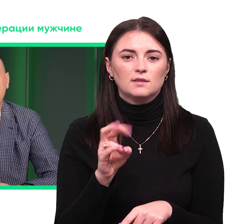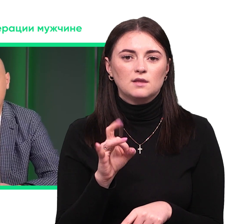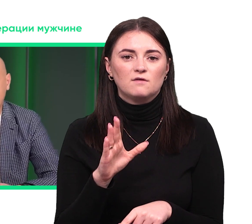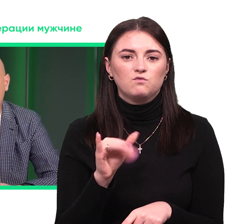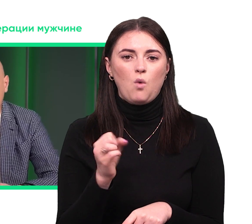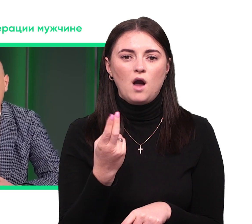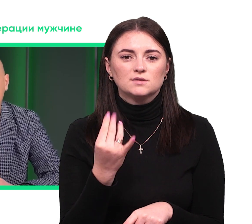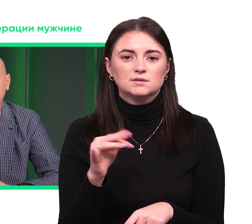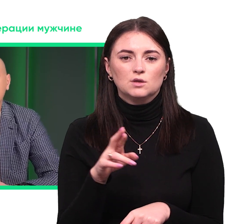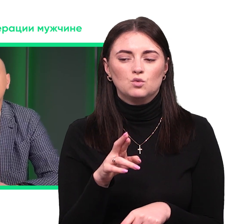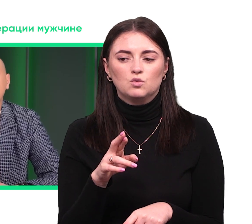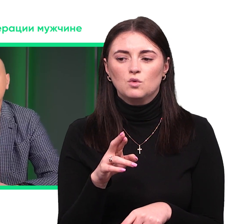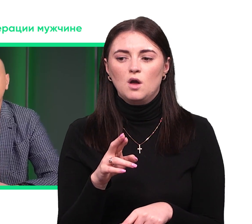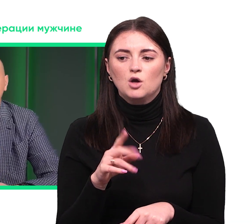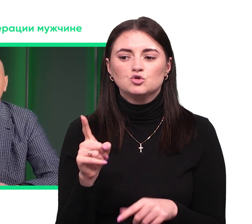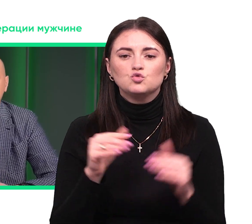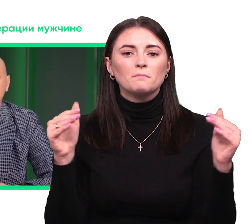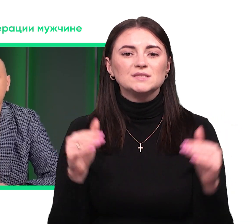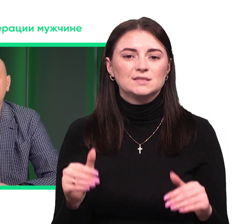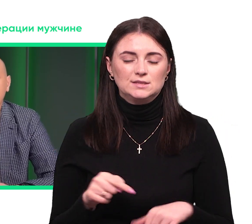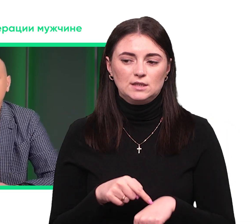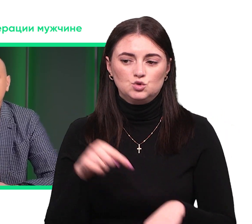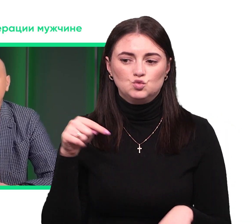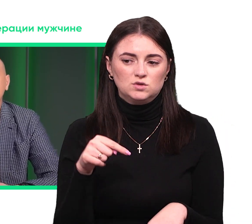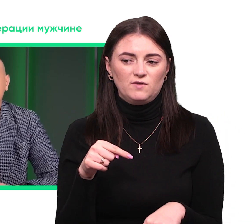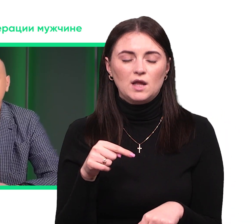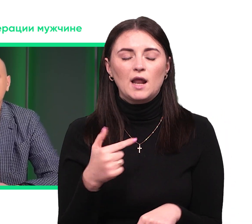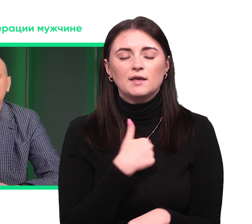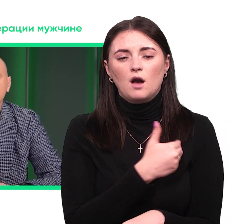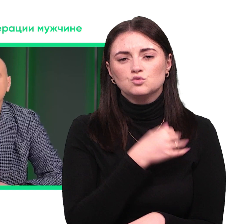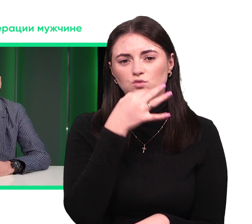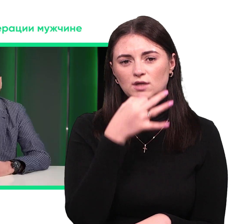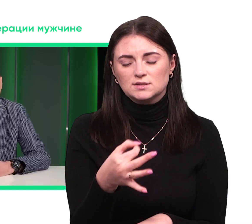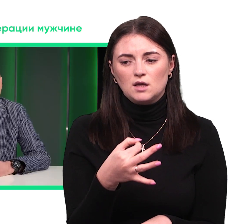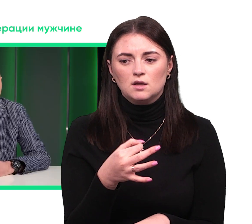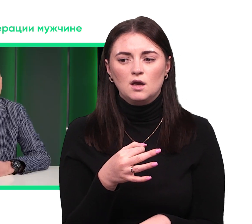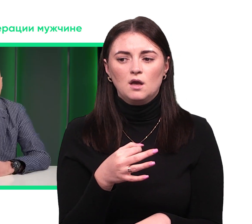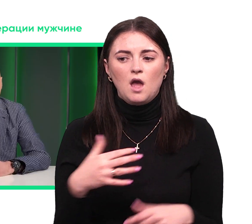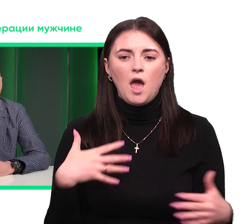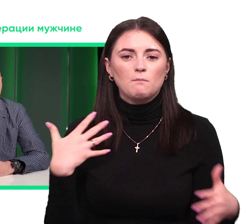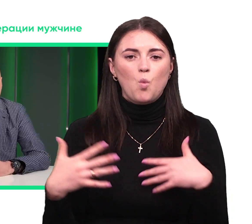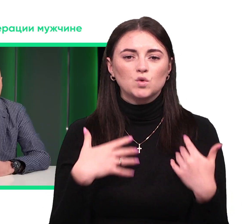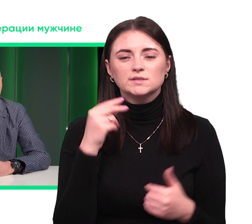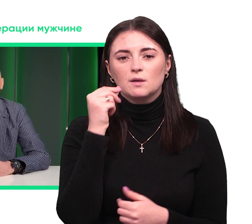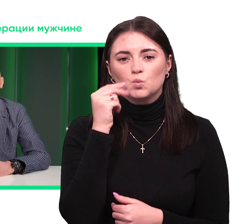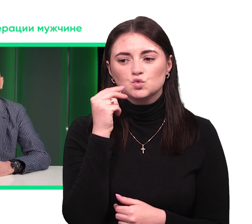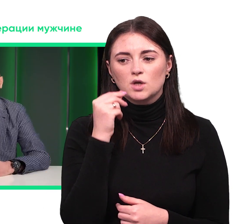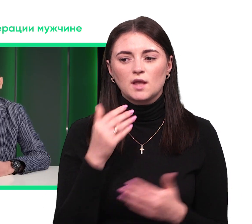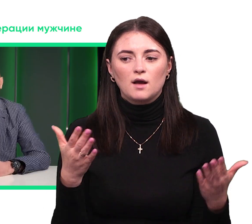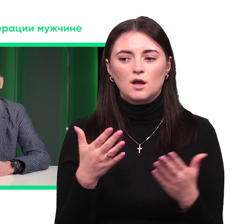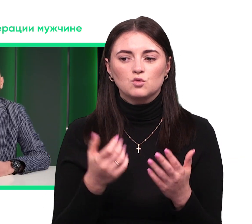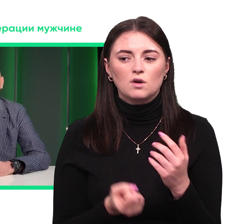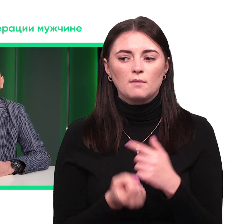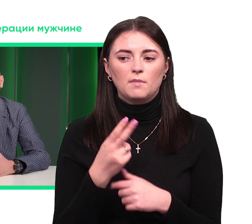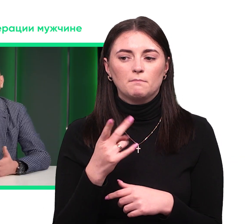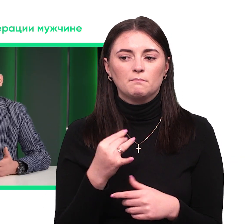бы пересекают эти нервы для того, чтобы снизить чувствительность. Но я хочу сказать, что эмоции мужчины, которые у него появляются